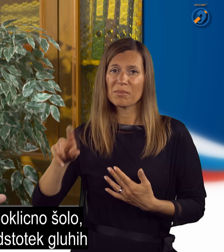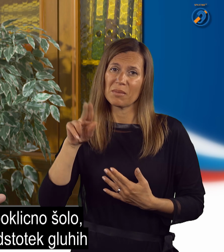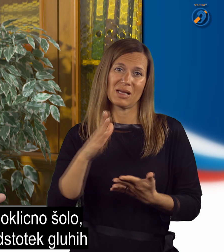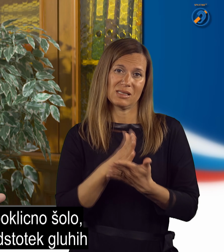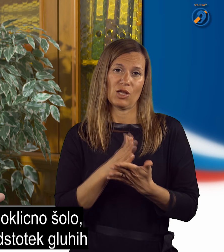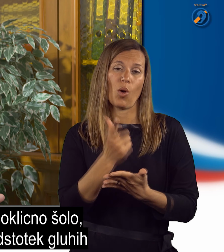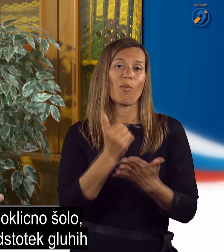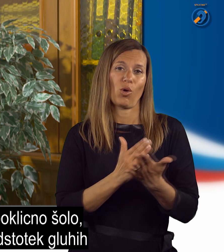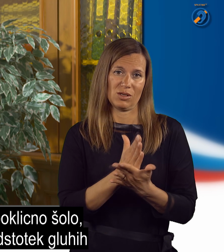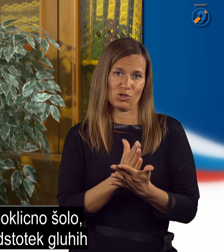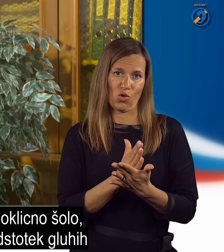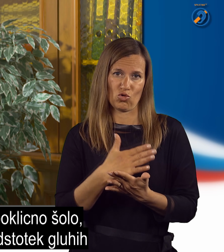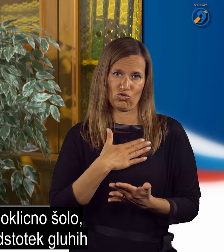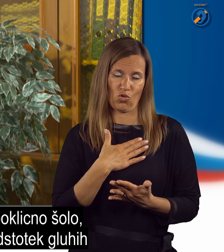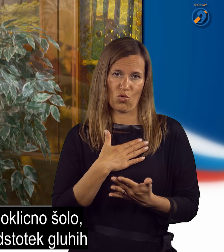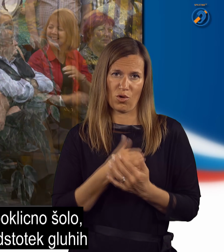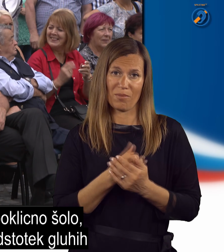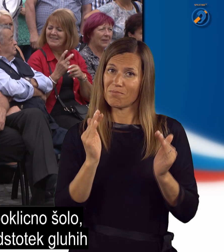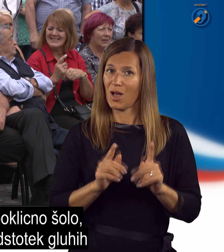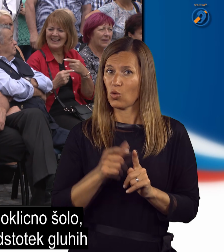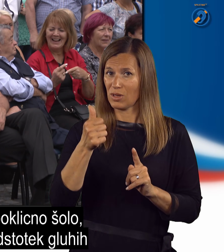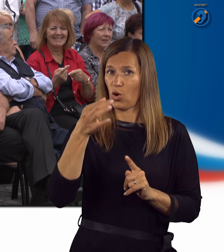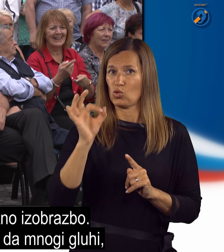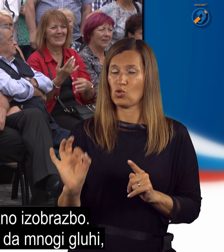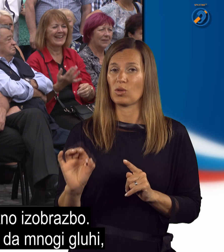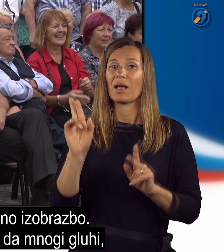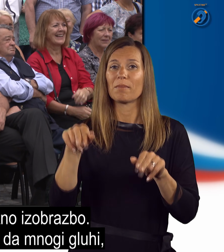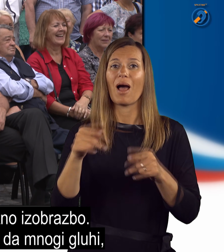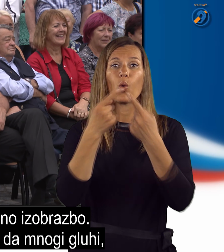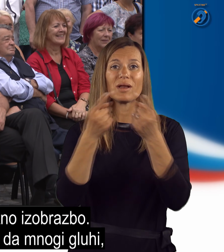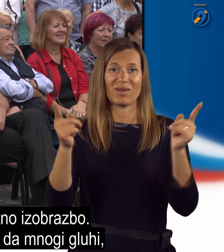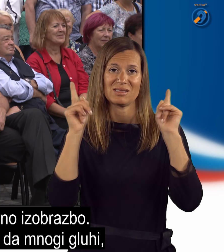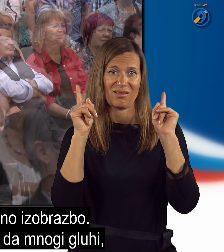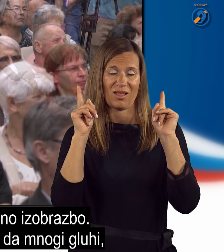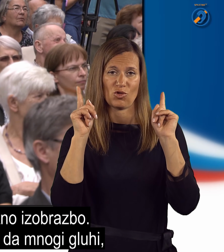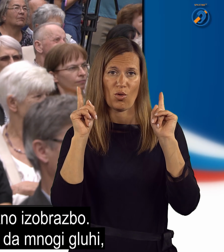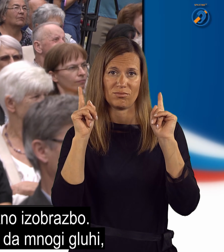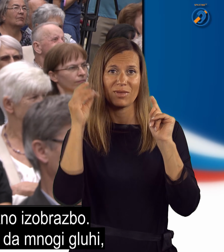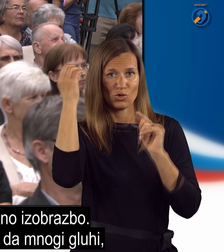srednjo poklicno šolo, manj kot 1% gluhih ima univerzitetno izobrazbo.